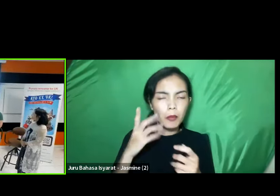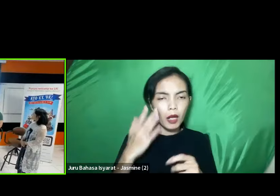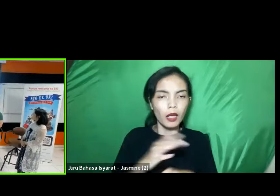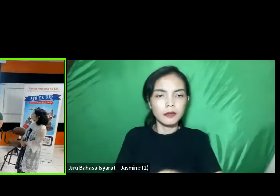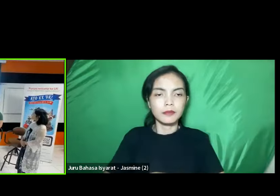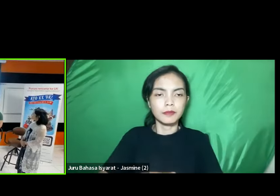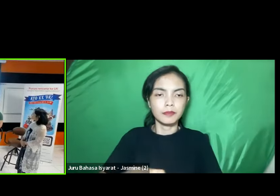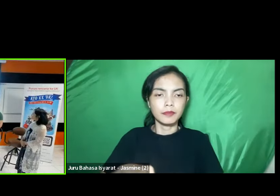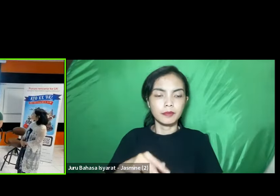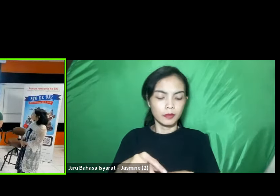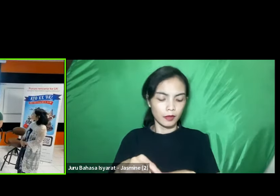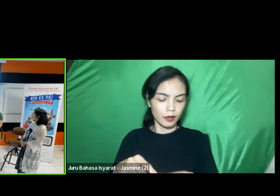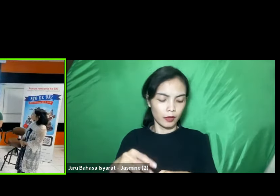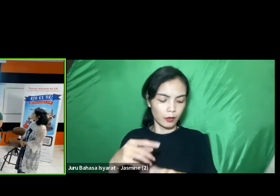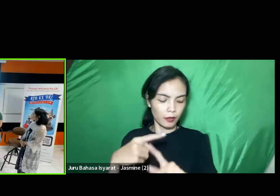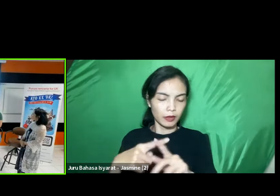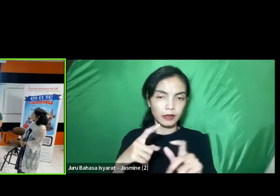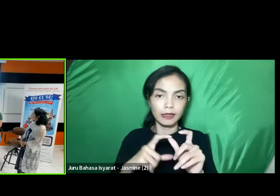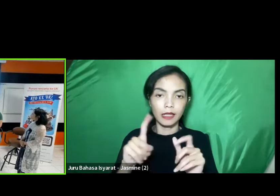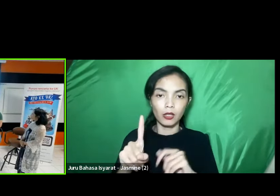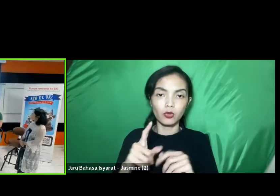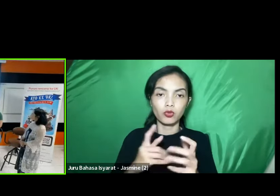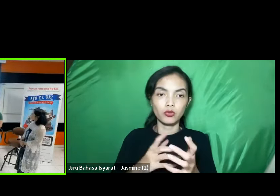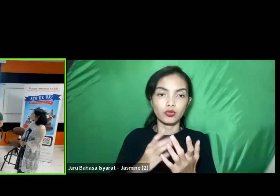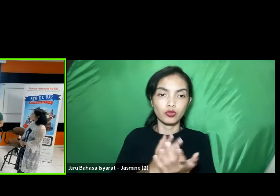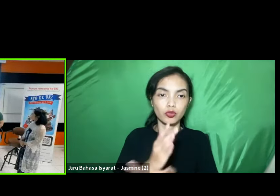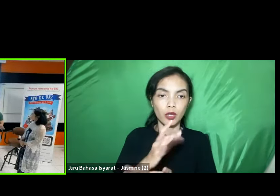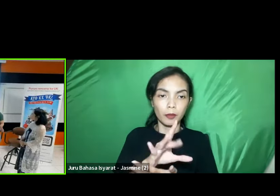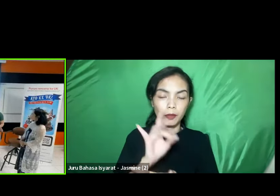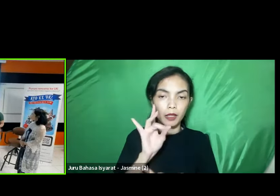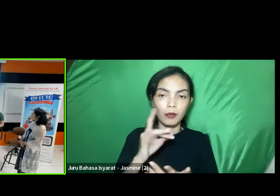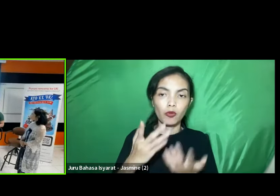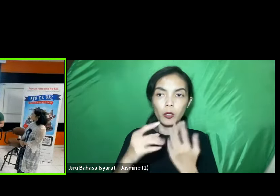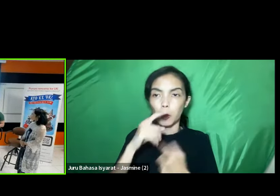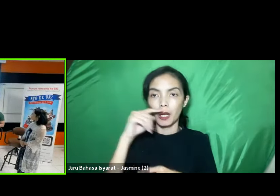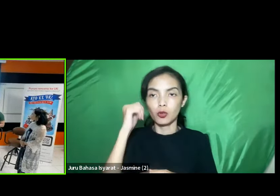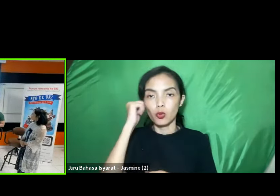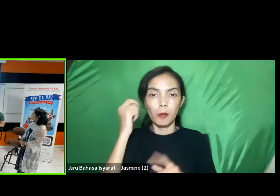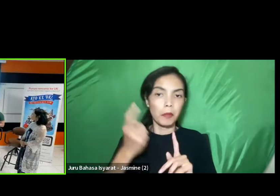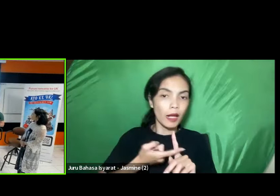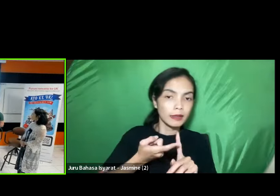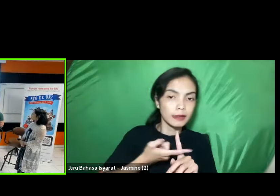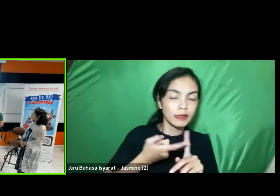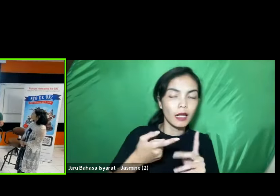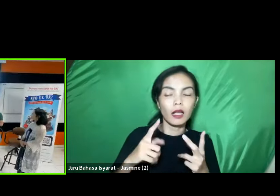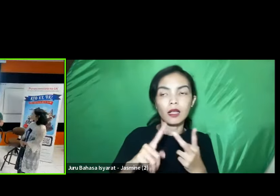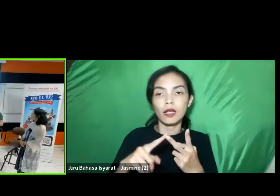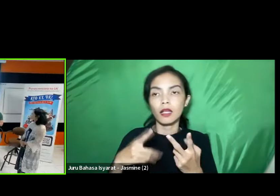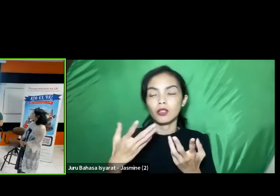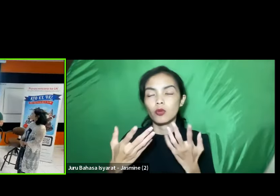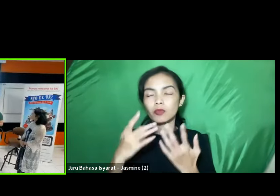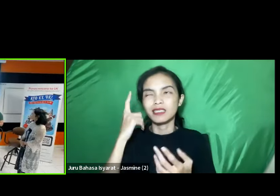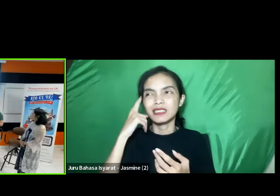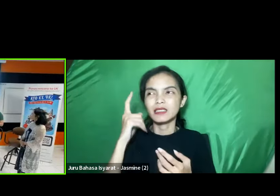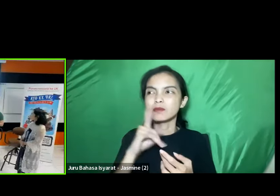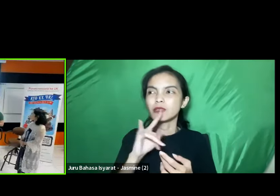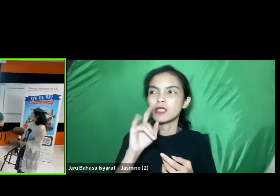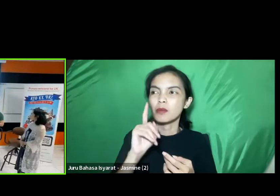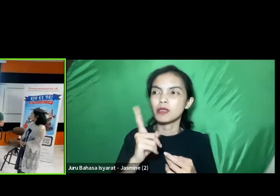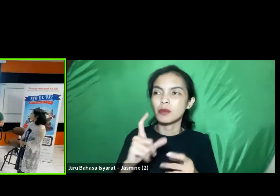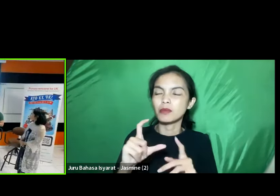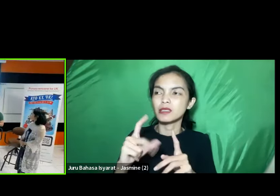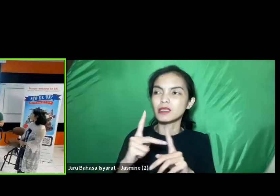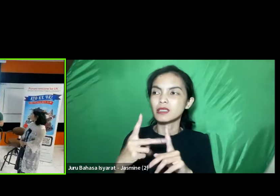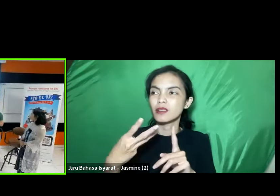juga kebanyakan kita mungkin pasili jurusan S1 ada mungkin dipilih orang tua atau mungkin kita belumikir jadi kenapa Sien ada 2